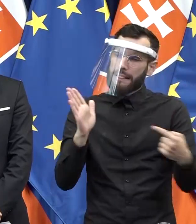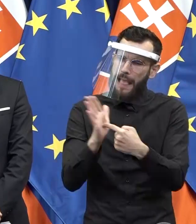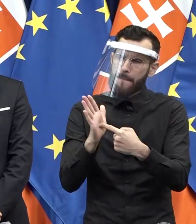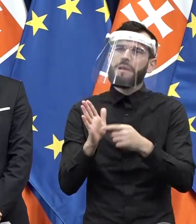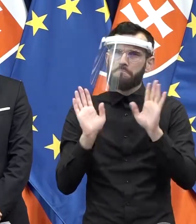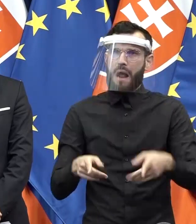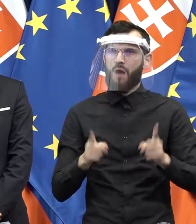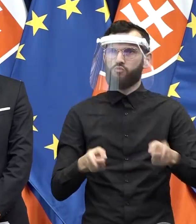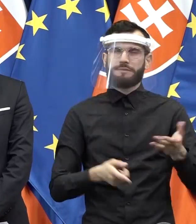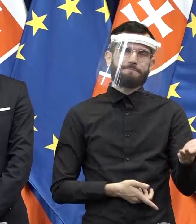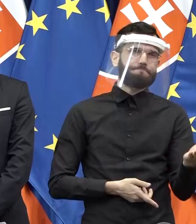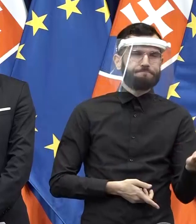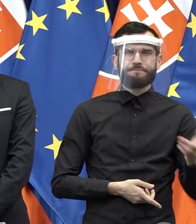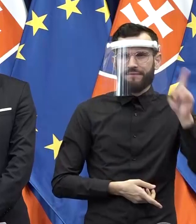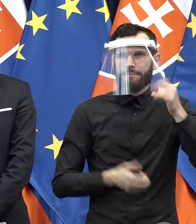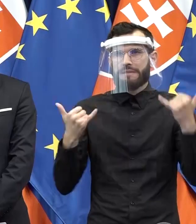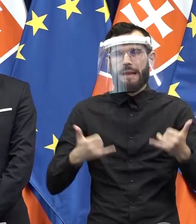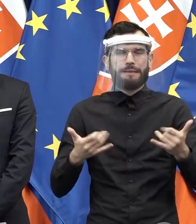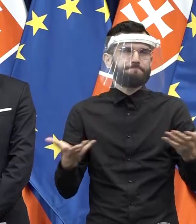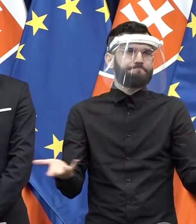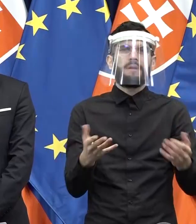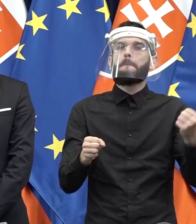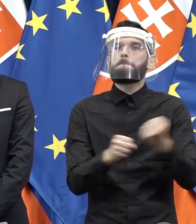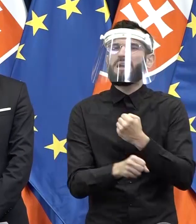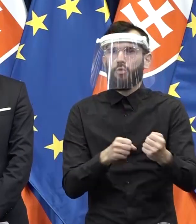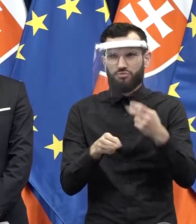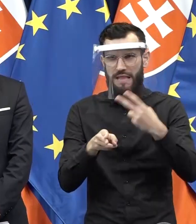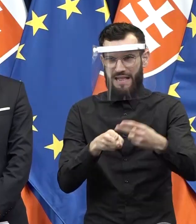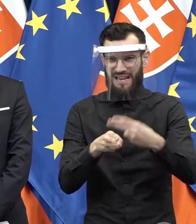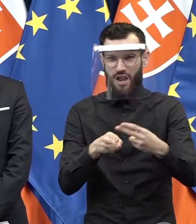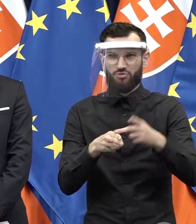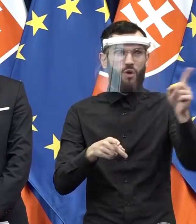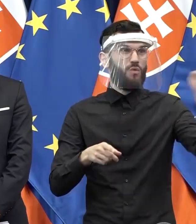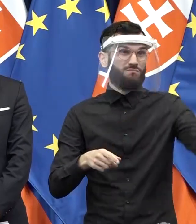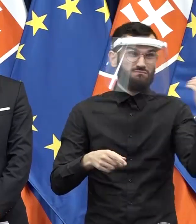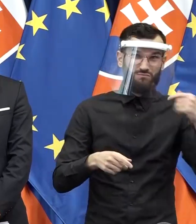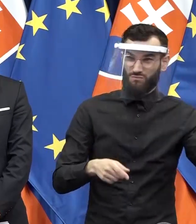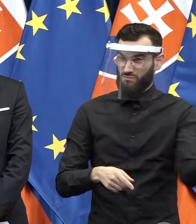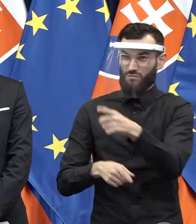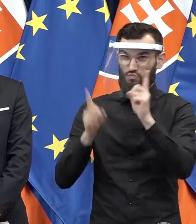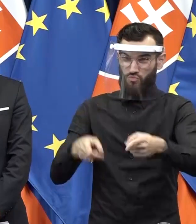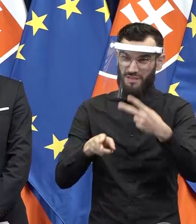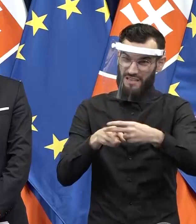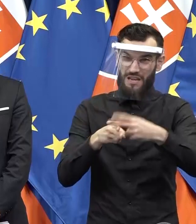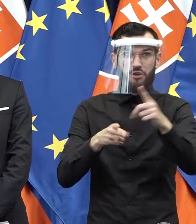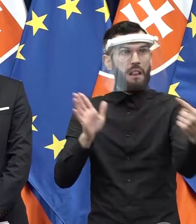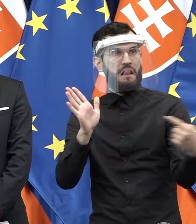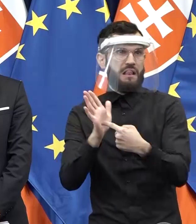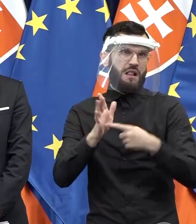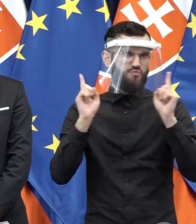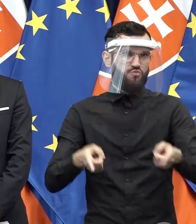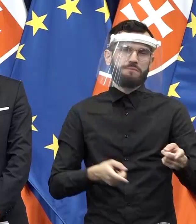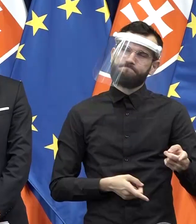ktoré v tomto čase zrejme nie je vhodné, aby sme ľudí tlačili do toho, aby plnili si nejaké zákonné